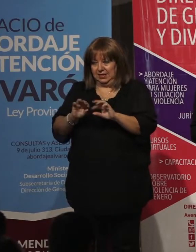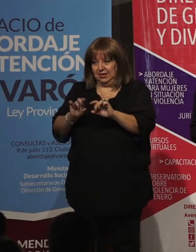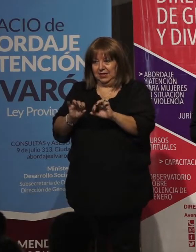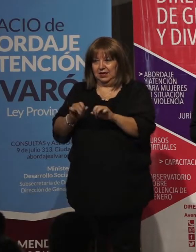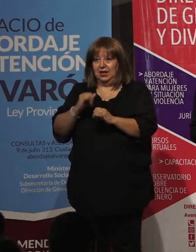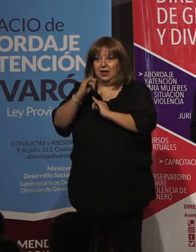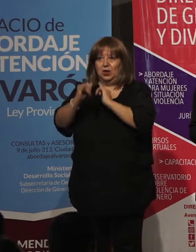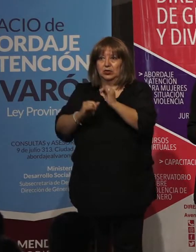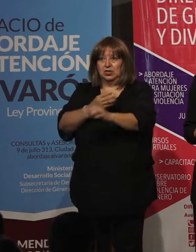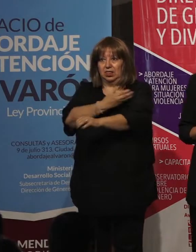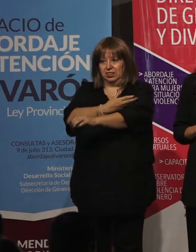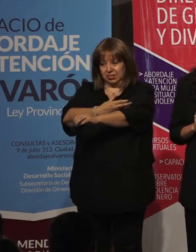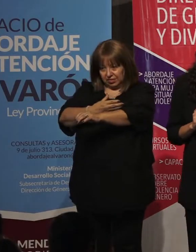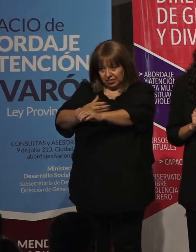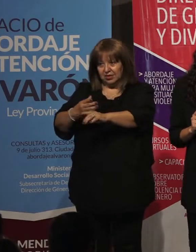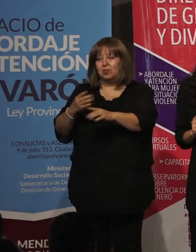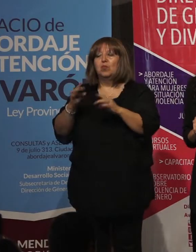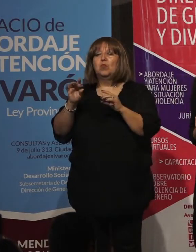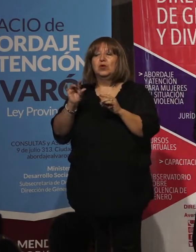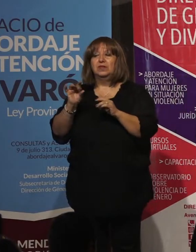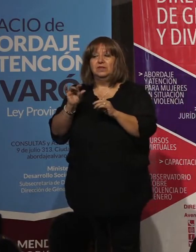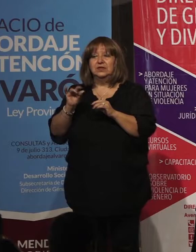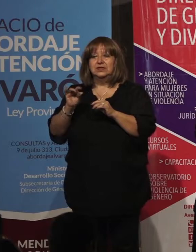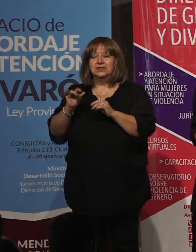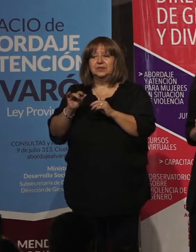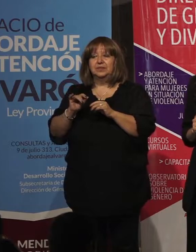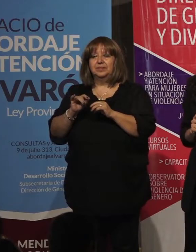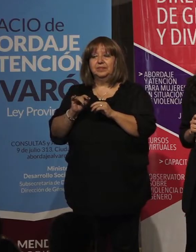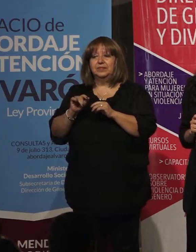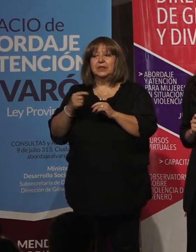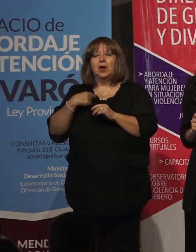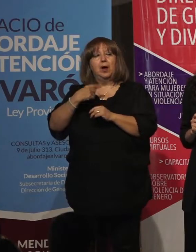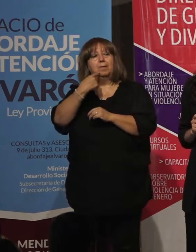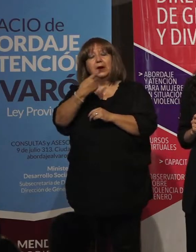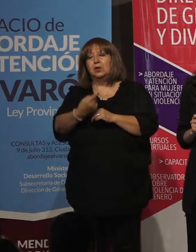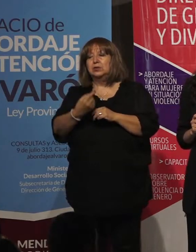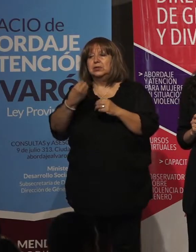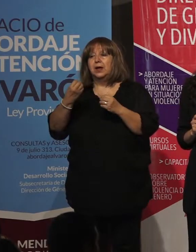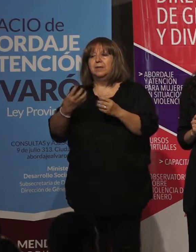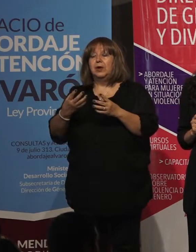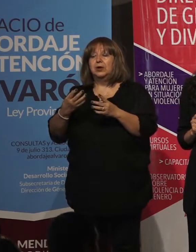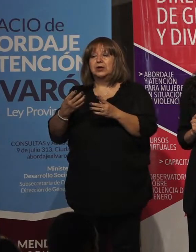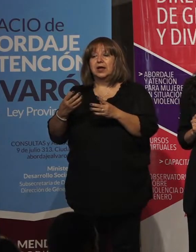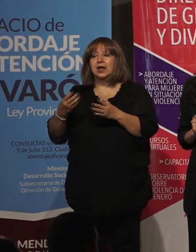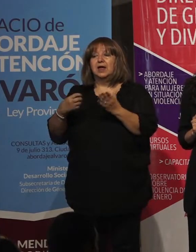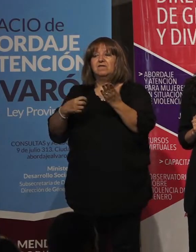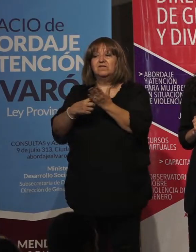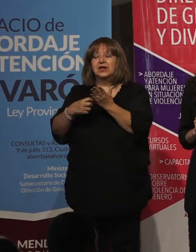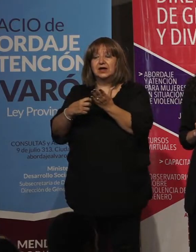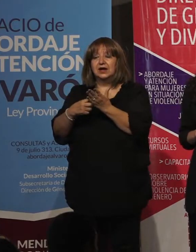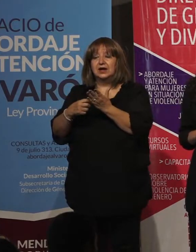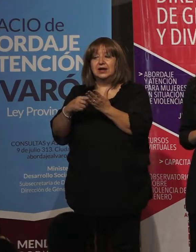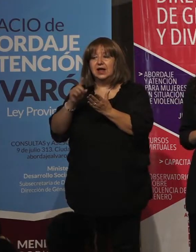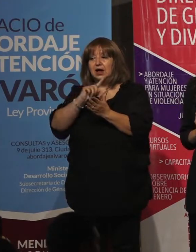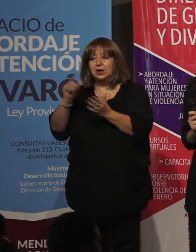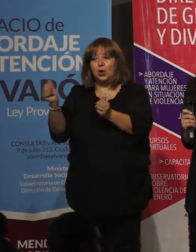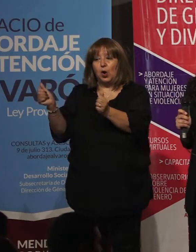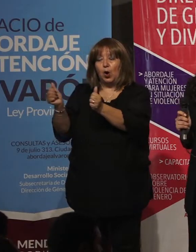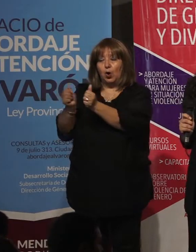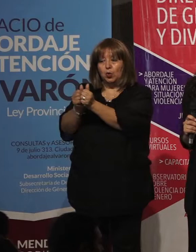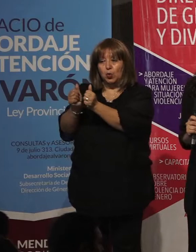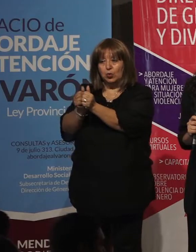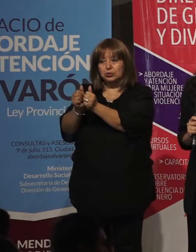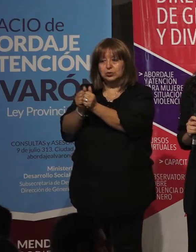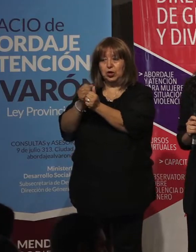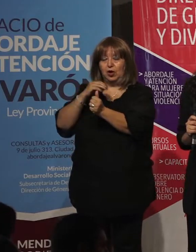y contarle toda una historia y con el momento en el que ha sucedido. Mi pregunta es, ¿por qué en las unidades fiscales no se les permite a